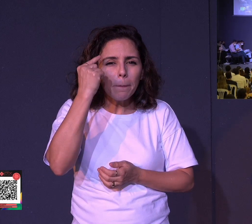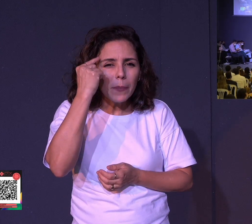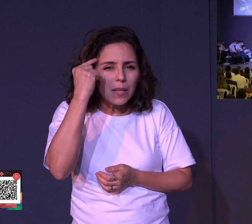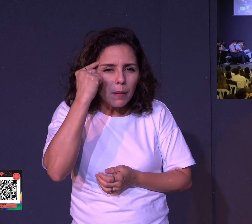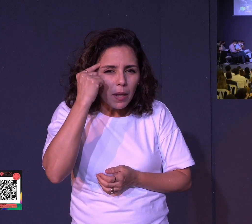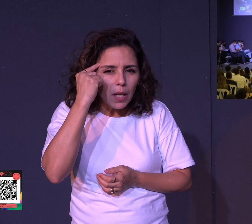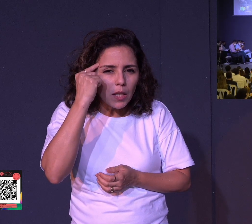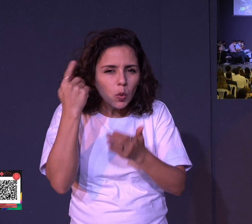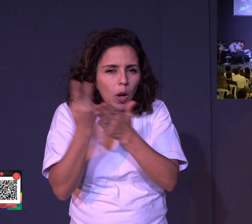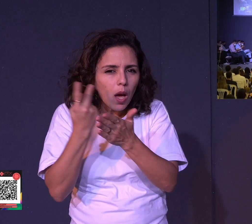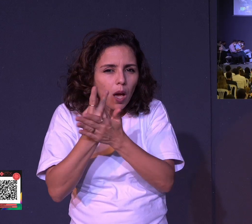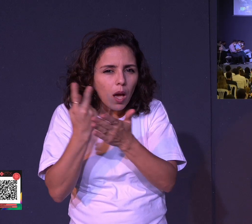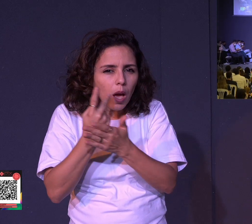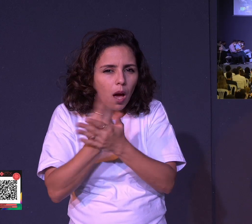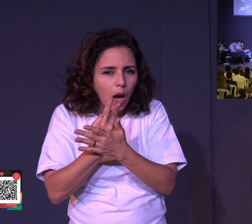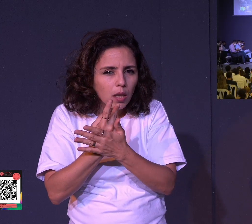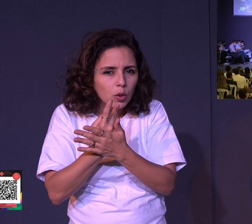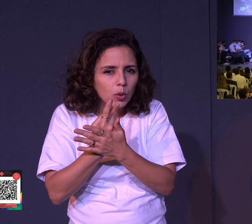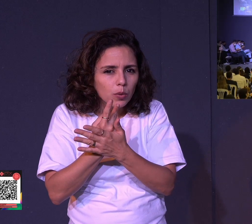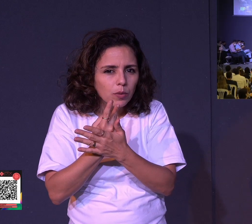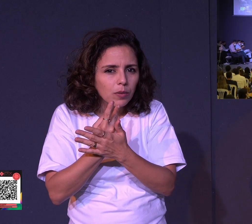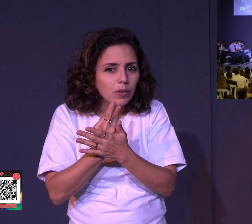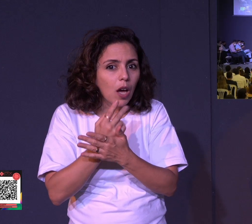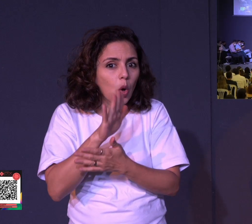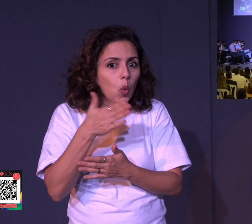ele vai encontrar na nossa mente?